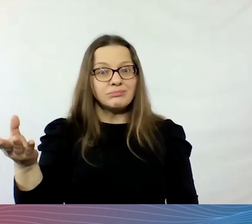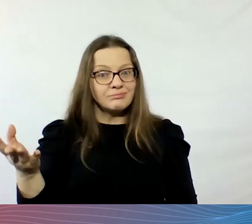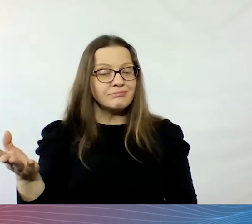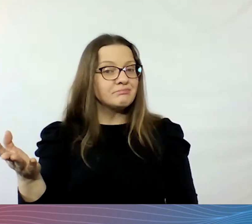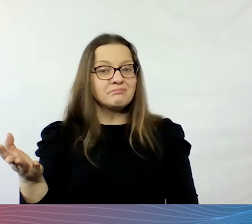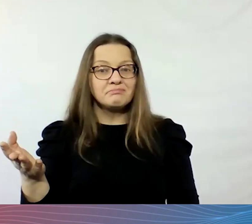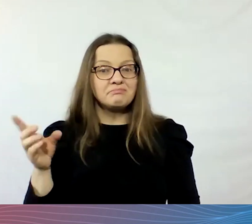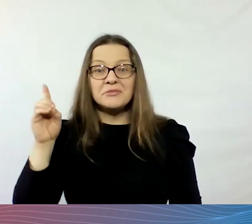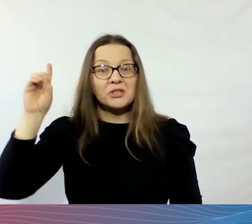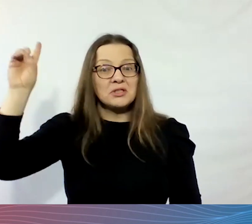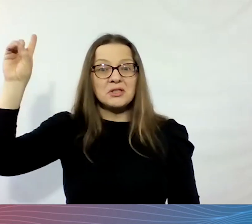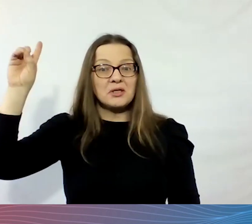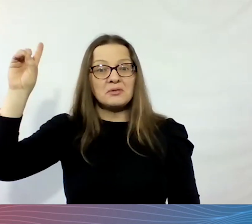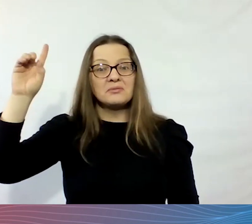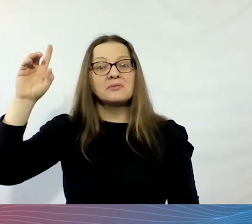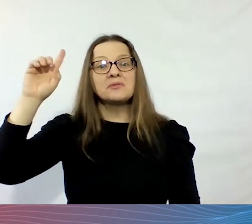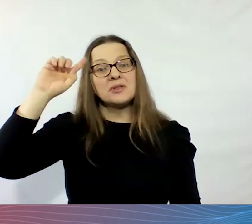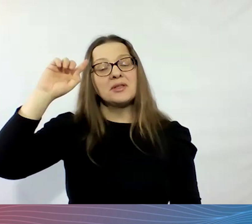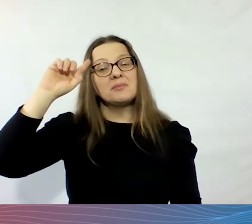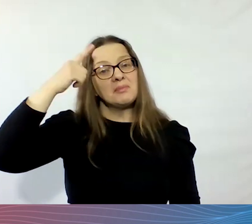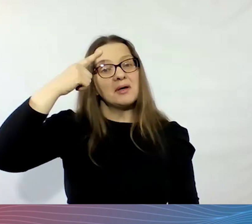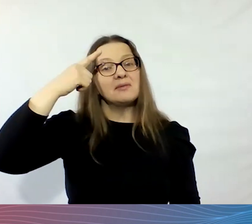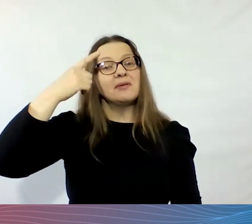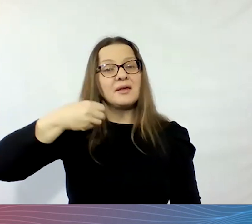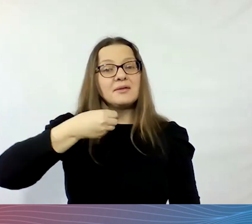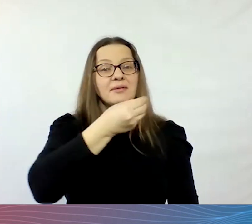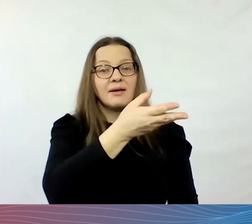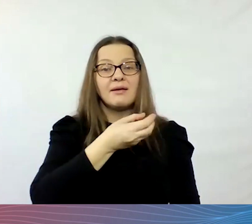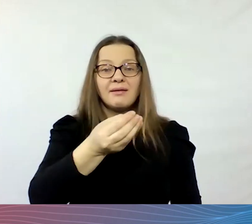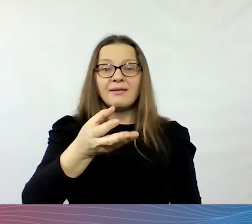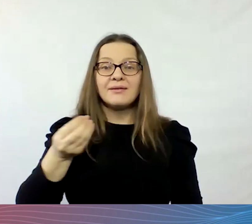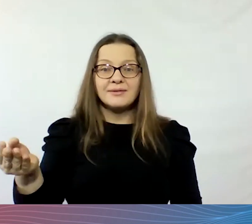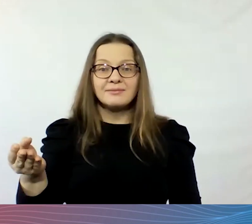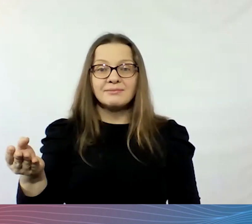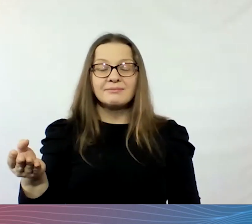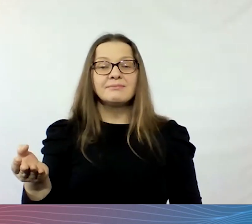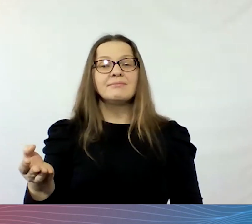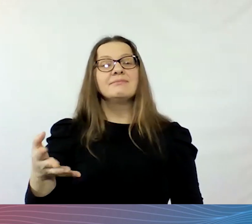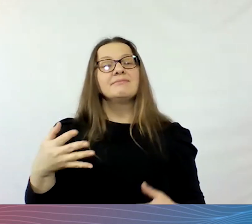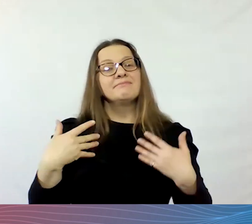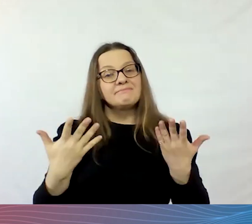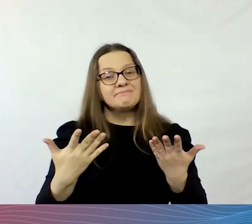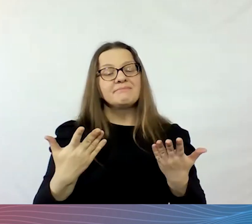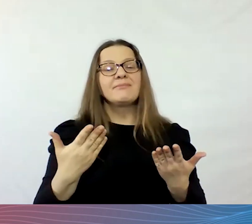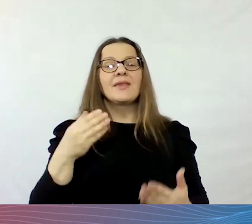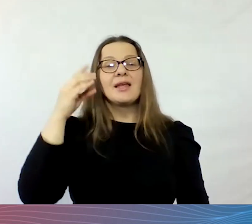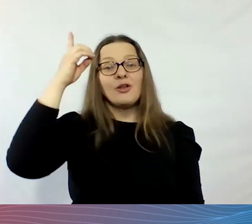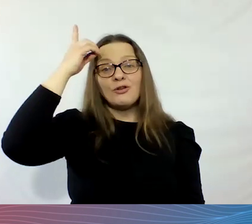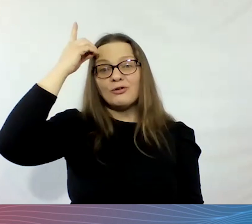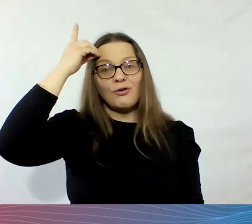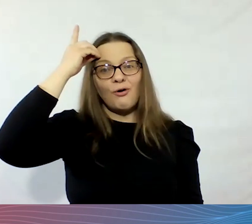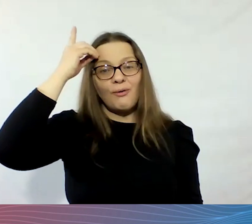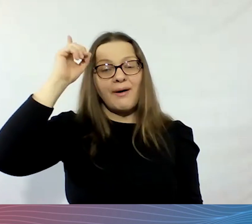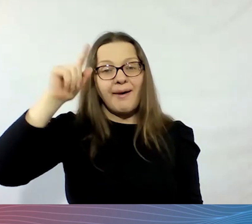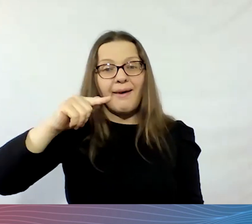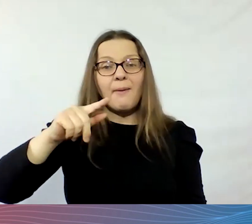dar determinadas funções através dos dons que Ele vai te dar. Então, os dons vêm pelo Espírito.